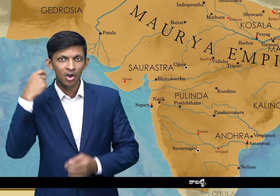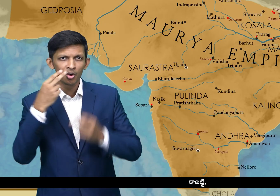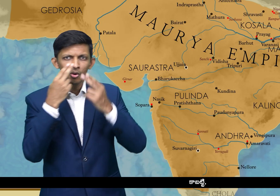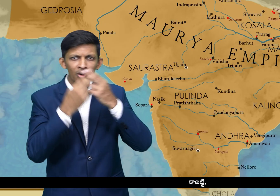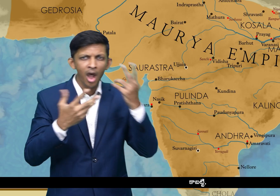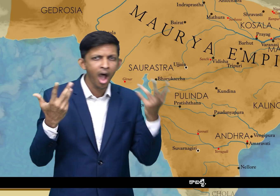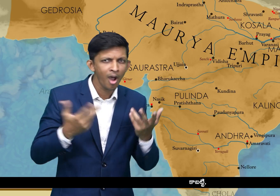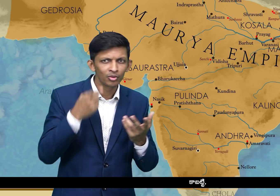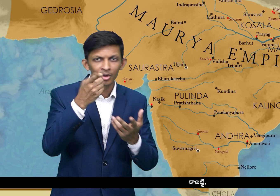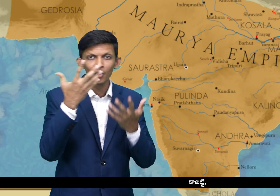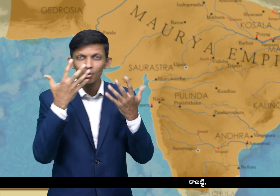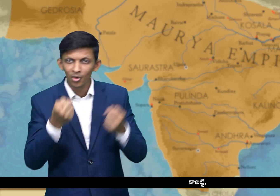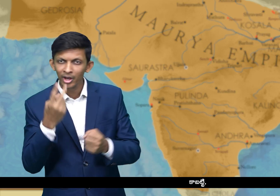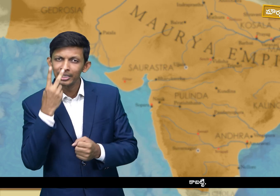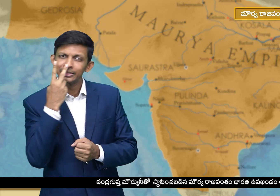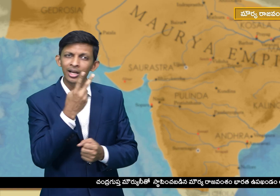కాబట్టి